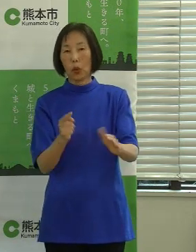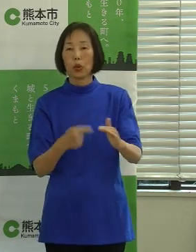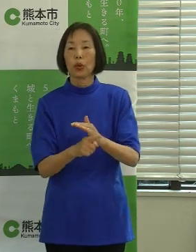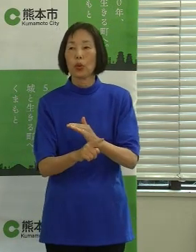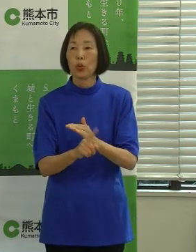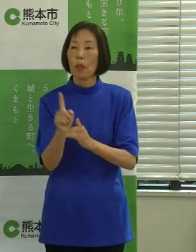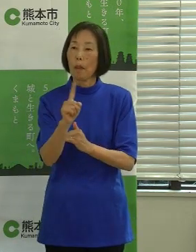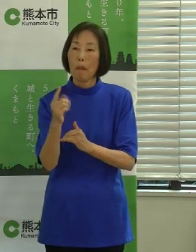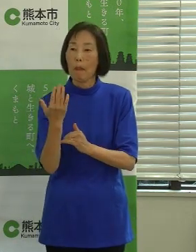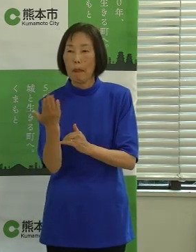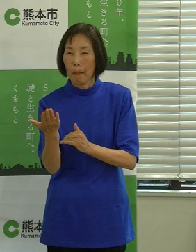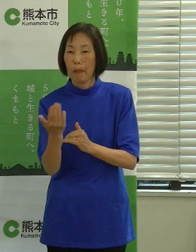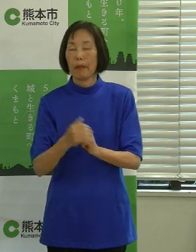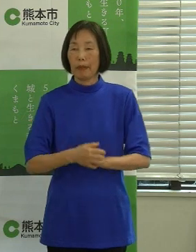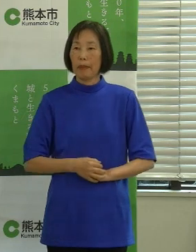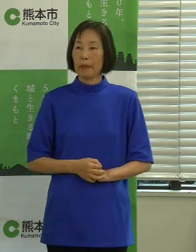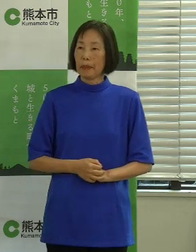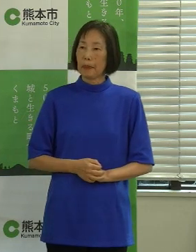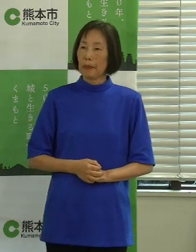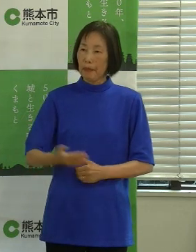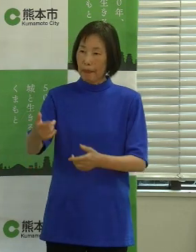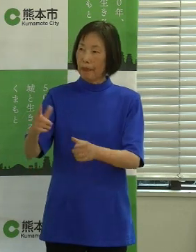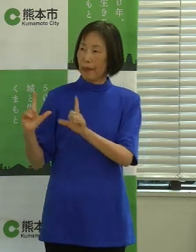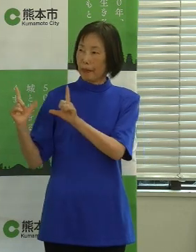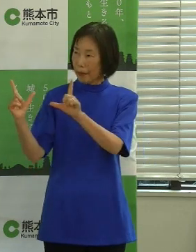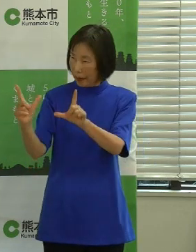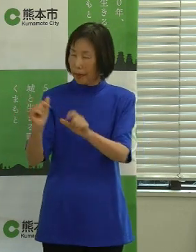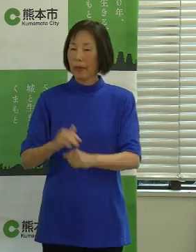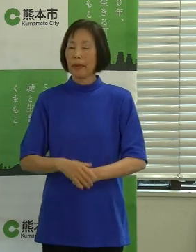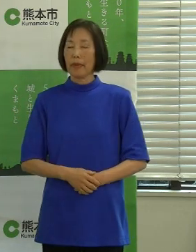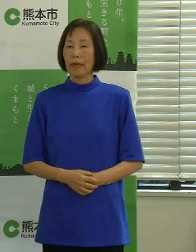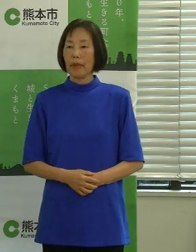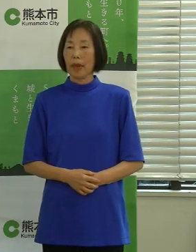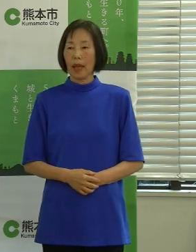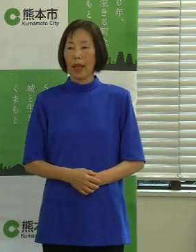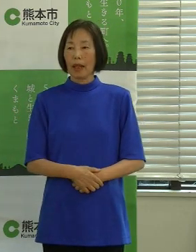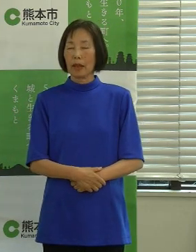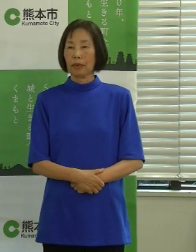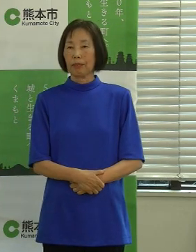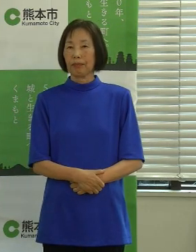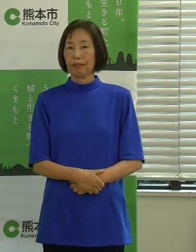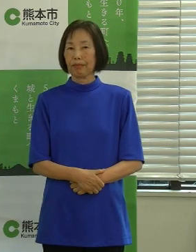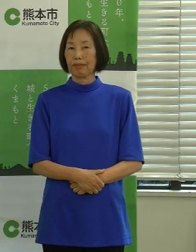を教えてください。 はい、これはですね、